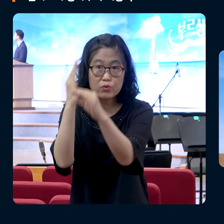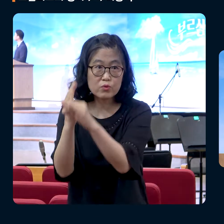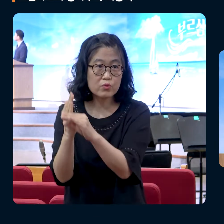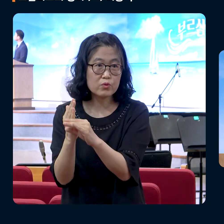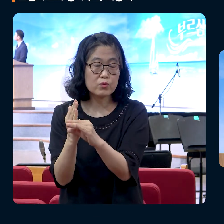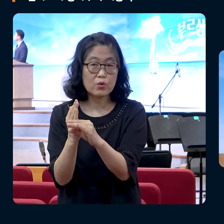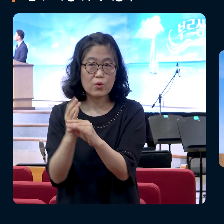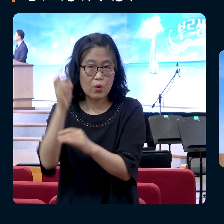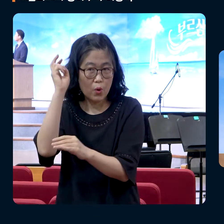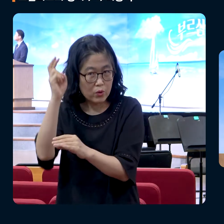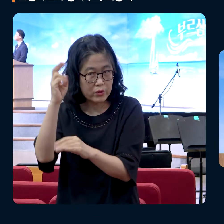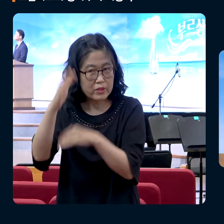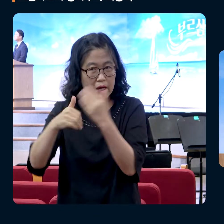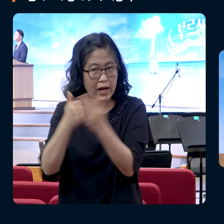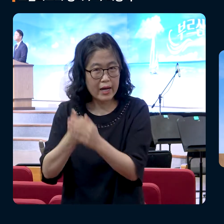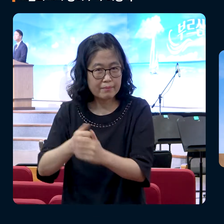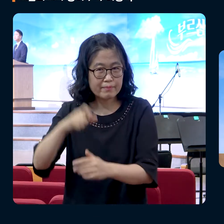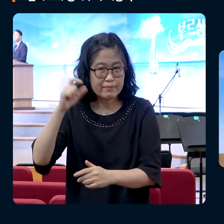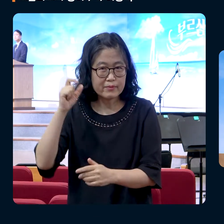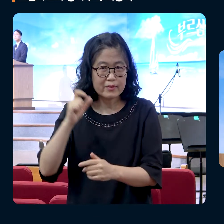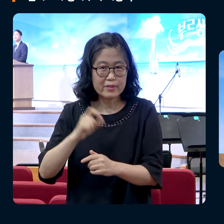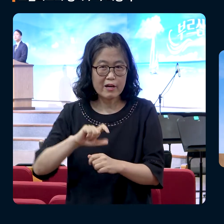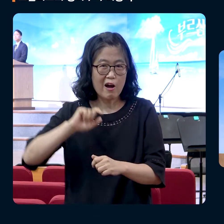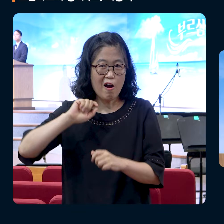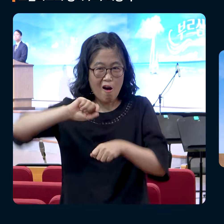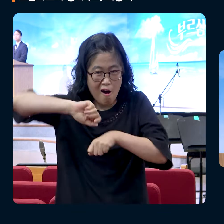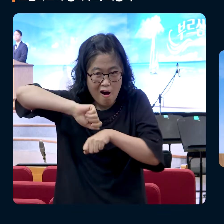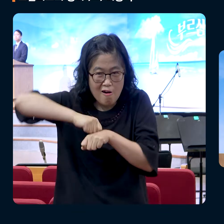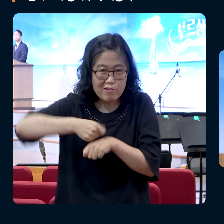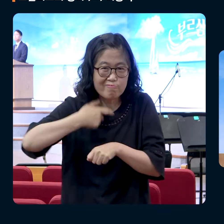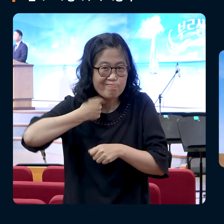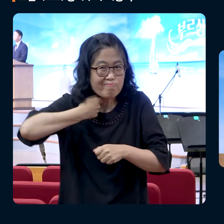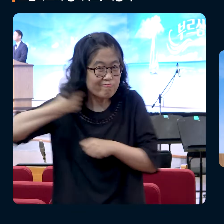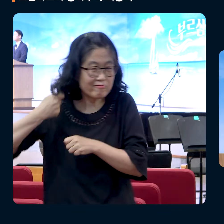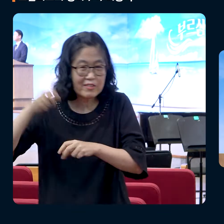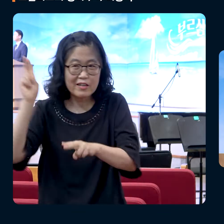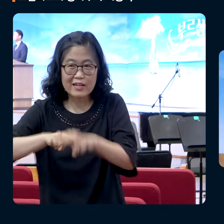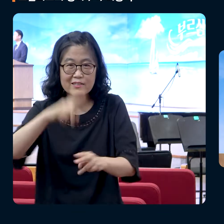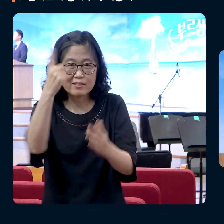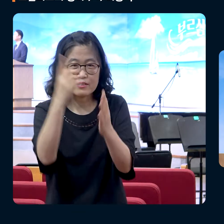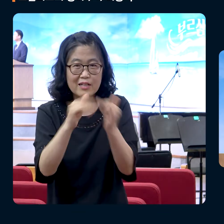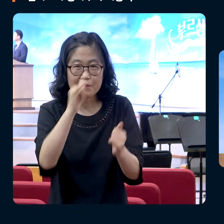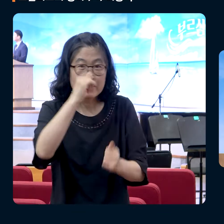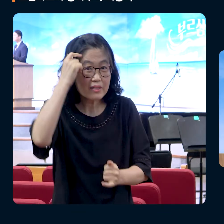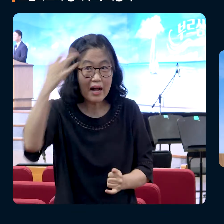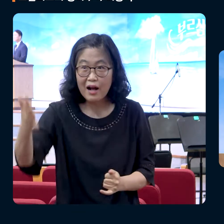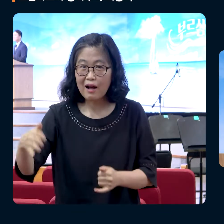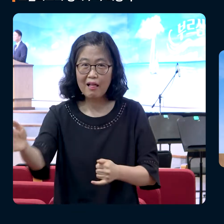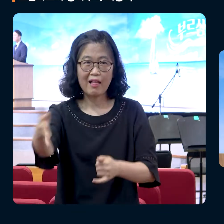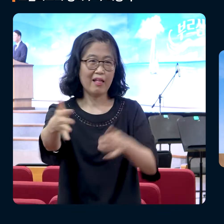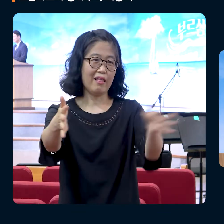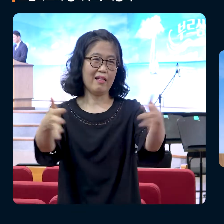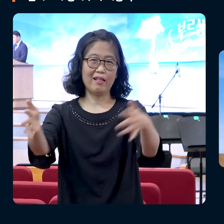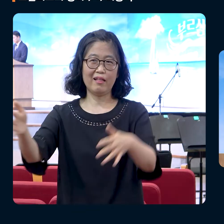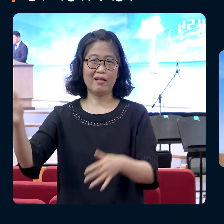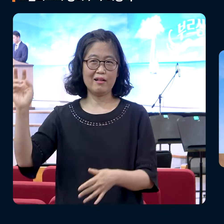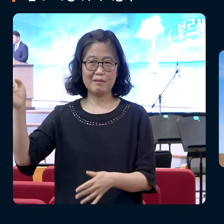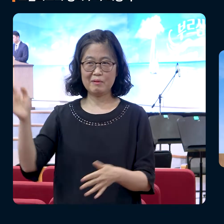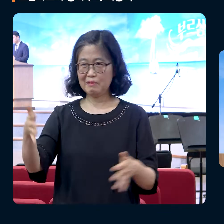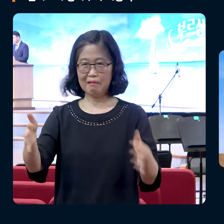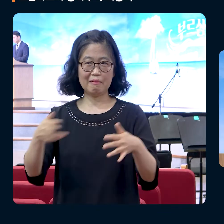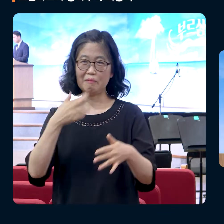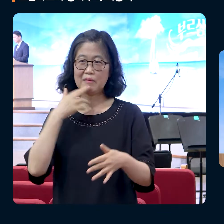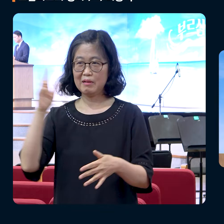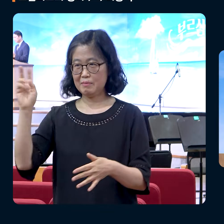하나님이 강제로 이 자리에 앉혀 놓으신 분이 계십니까? 네, 제가 보기에는 없습니다. 네.